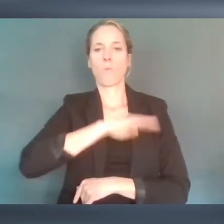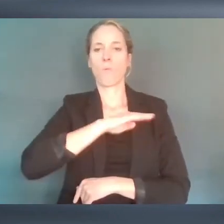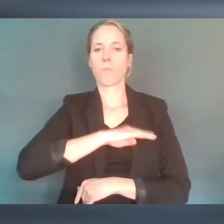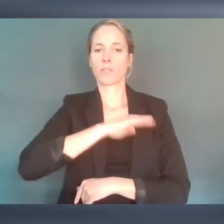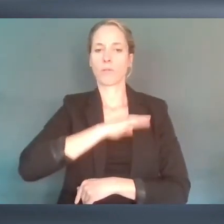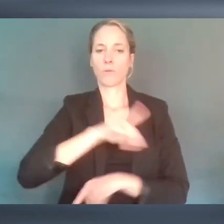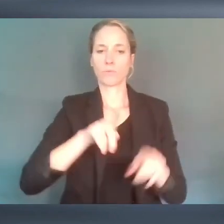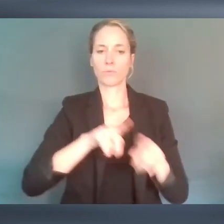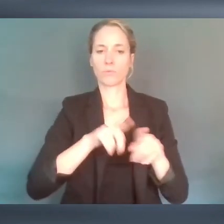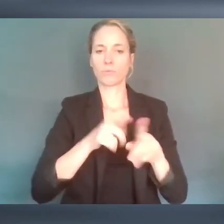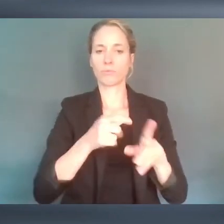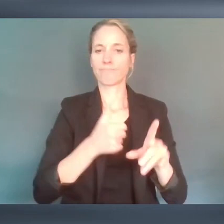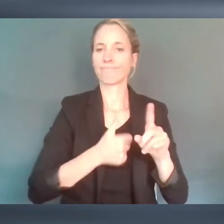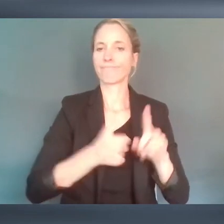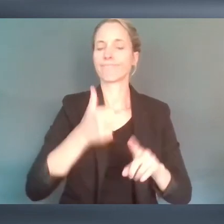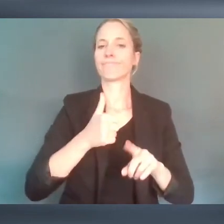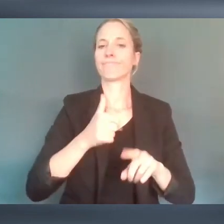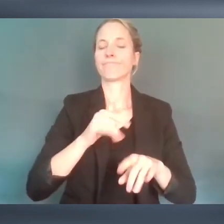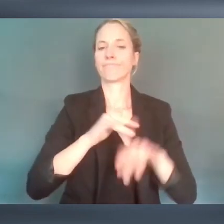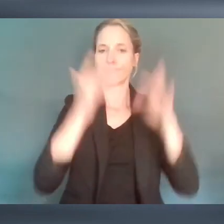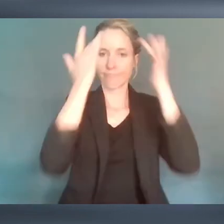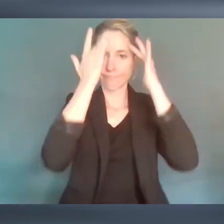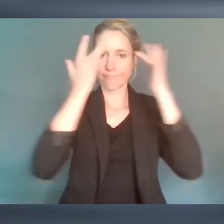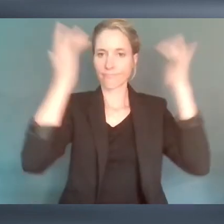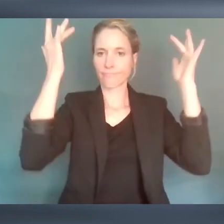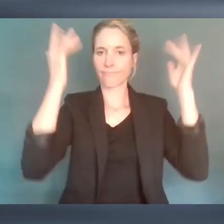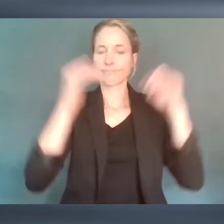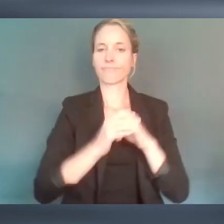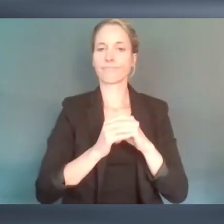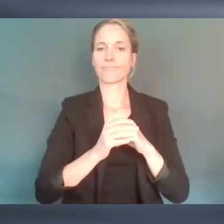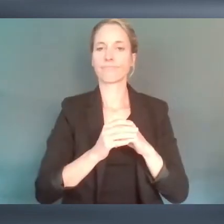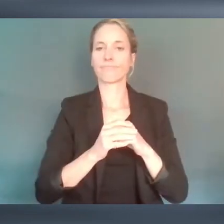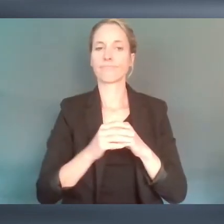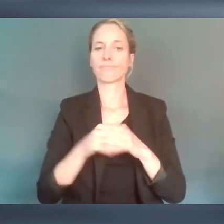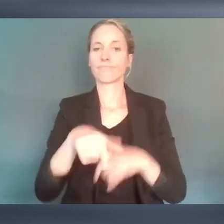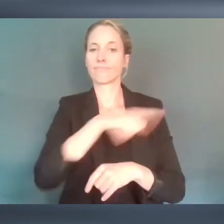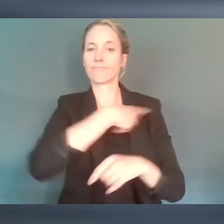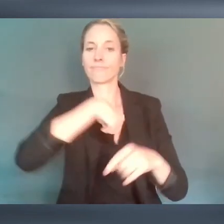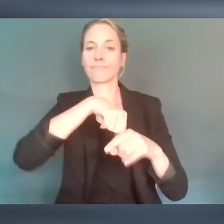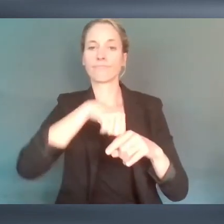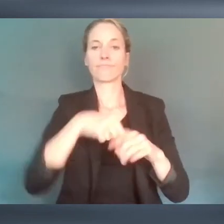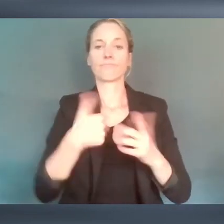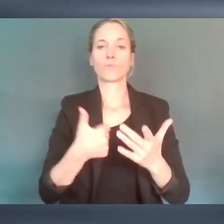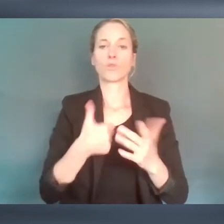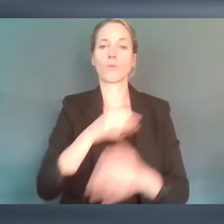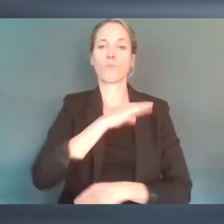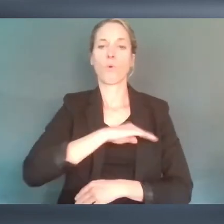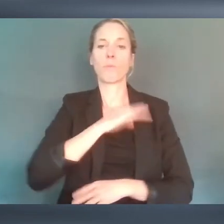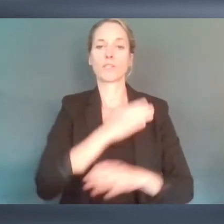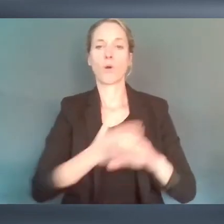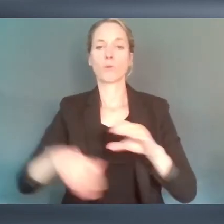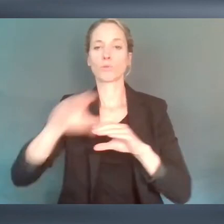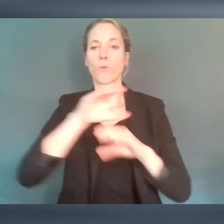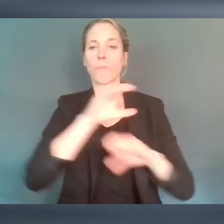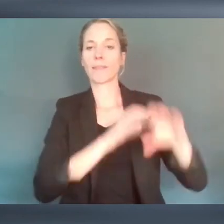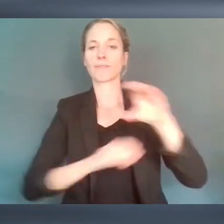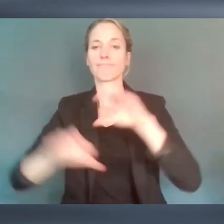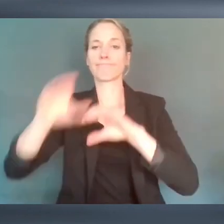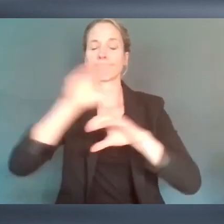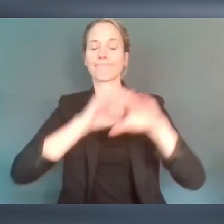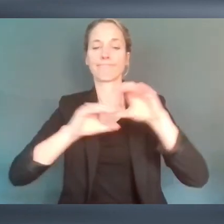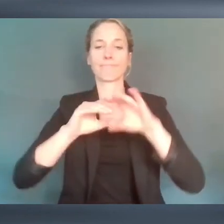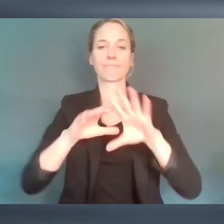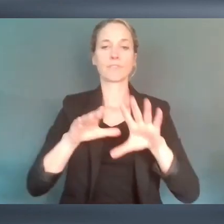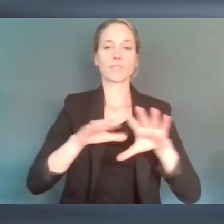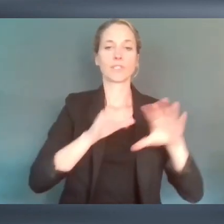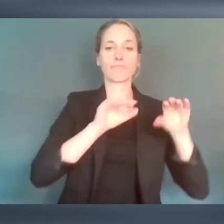aussi et qui se complètent puisqu'on essaye de faire des séminaires avec plusieurs personnes, donc plusieurs déficiences, des âges,